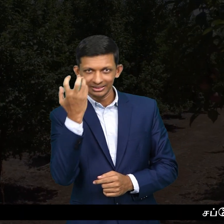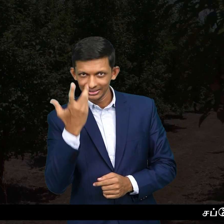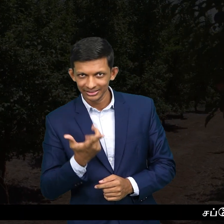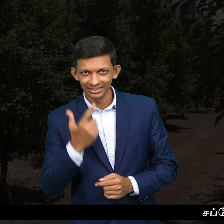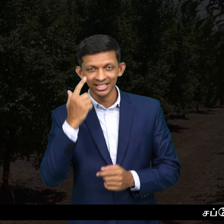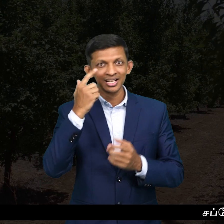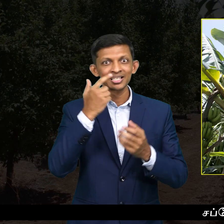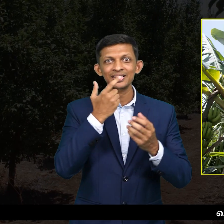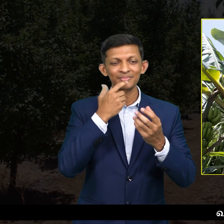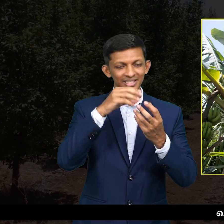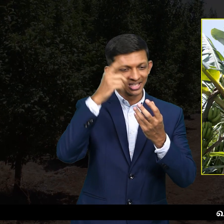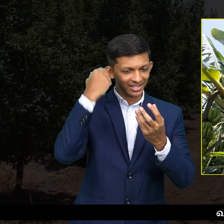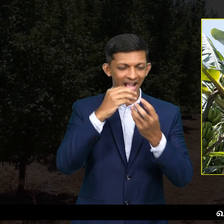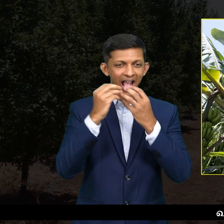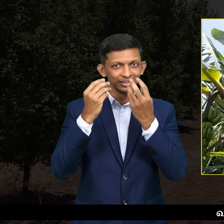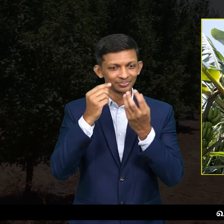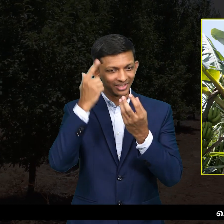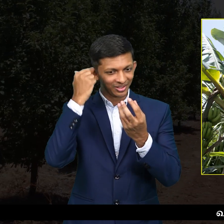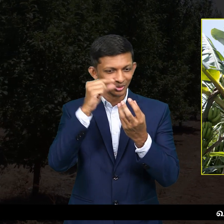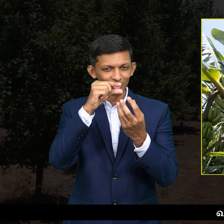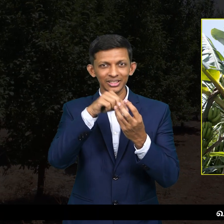சப்போட்டா, வாழை,